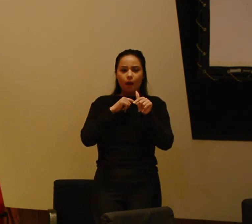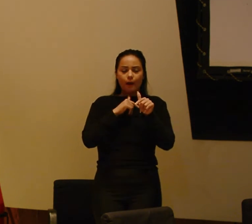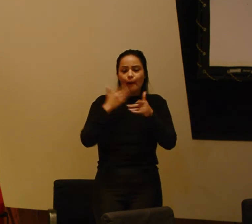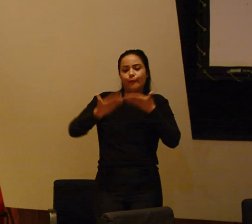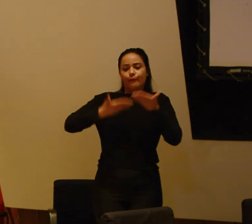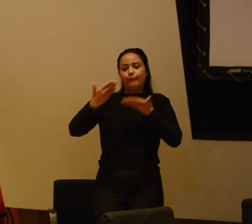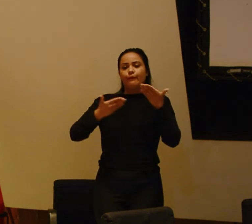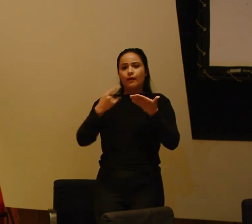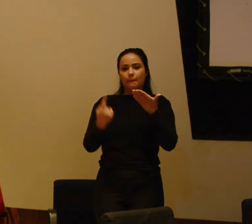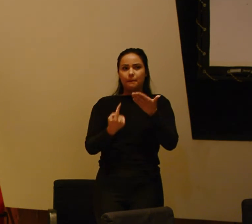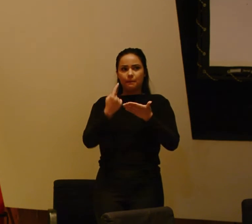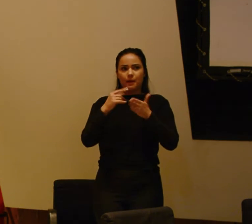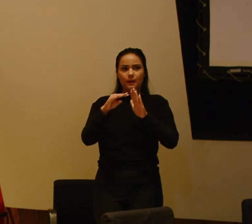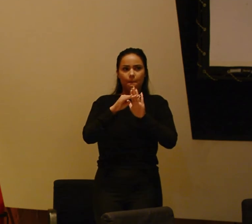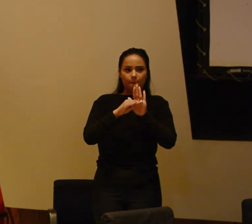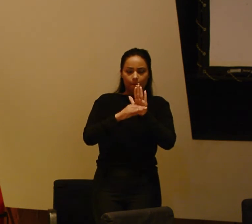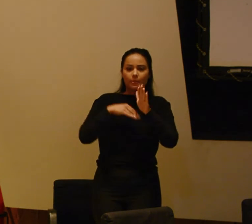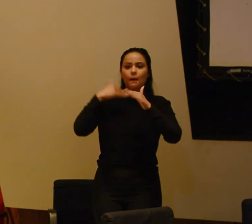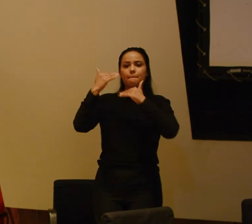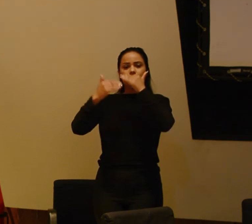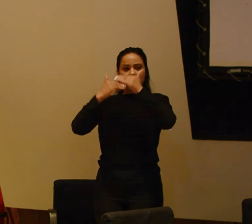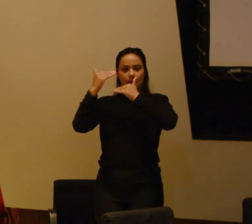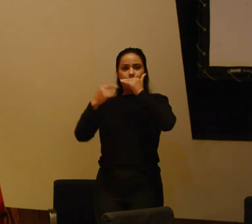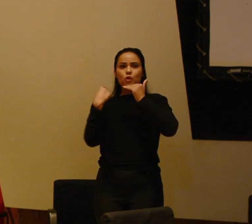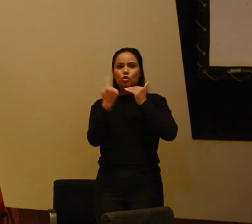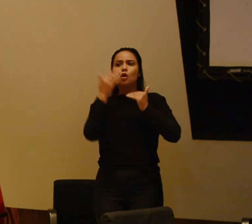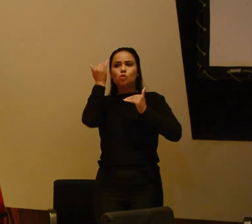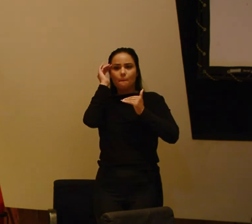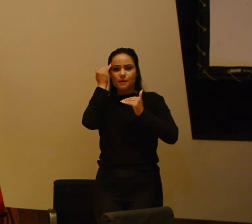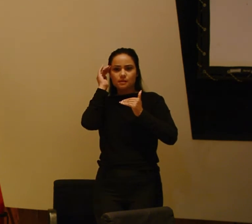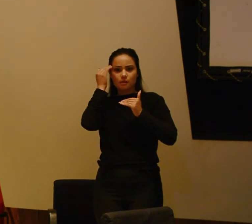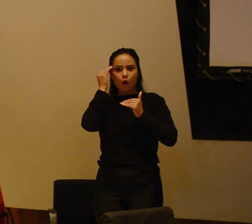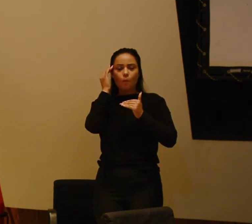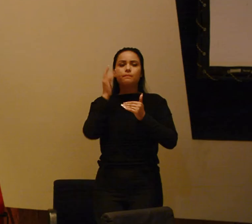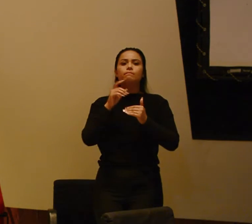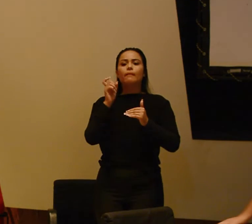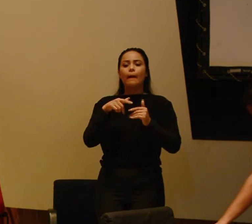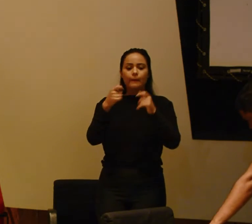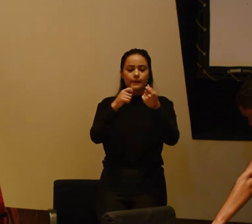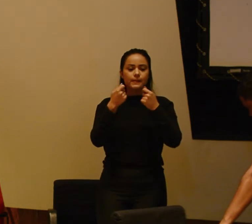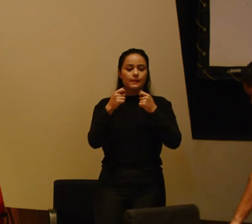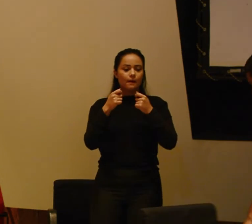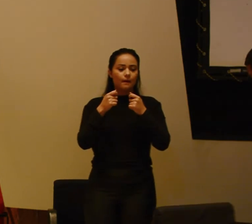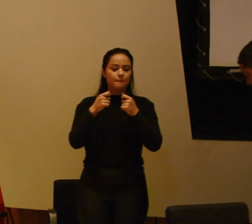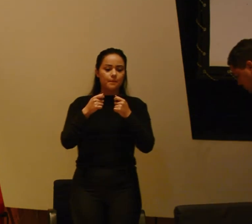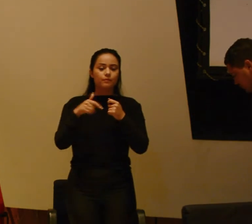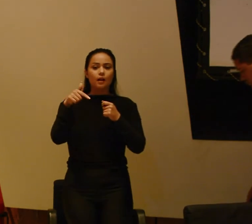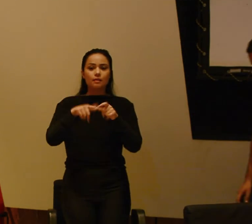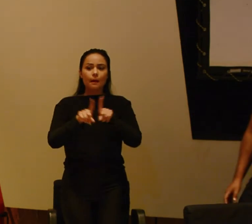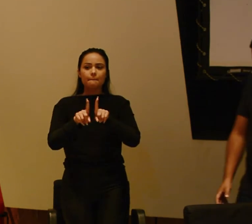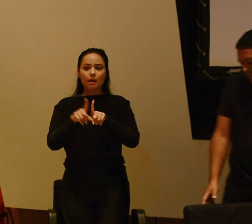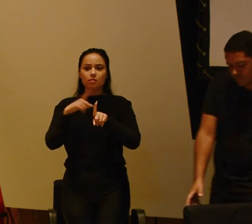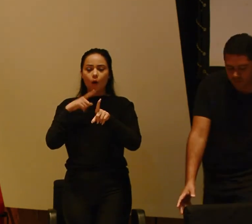está ali já na primeira instância do processamento na nossa compreensão de sons, ela é fundamental para que isso também